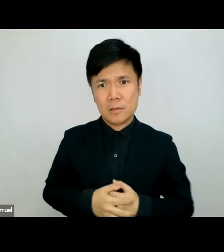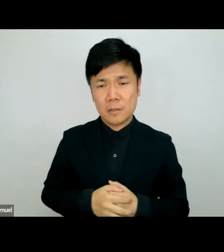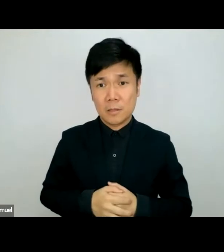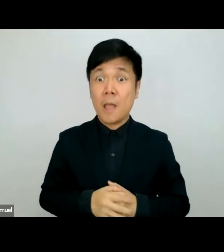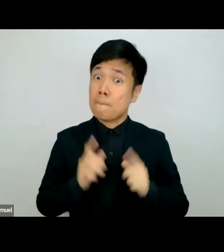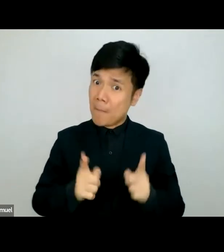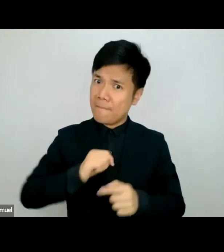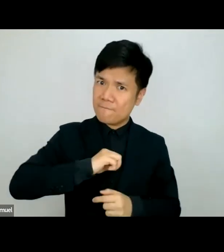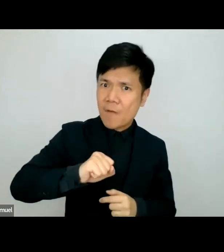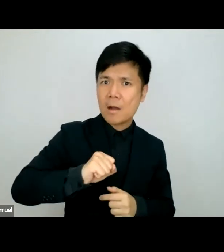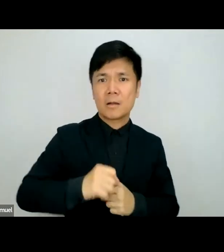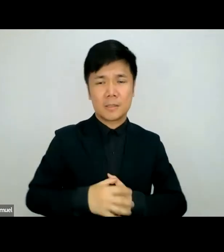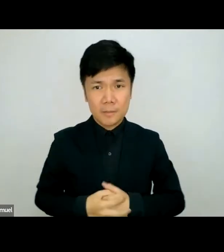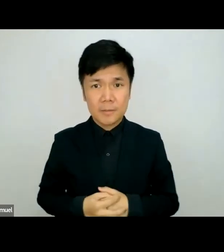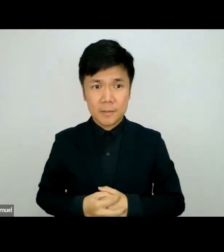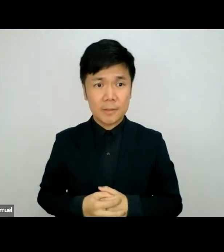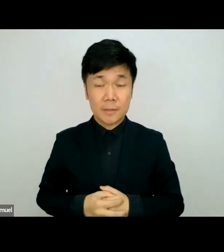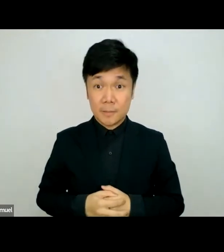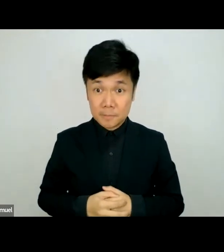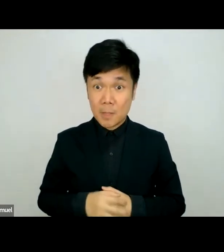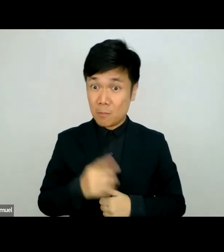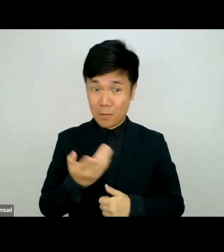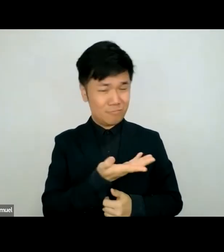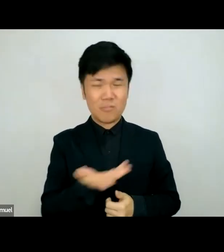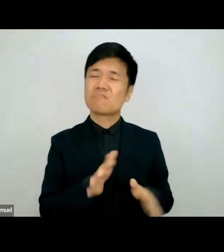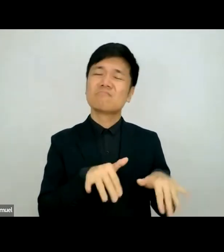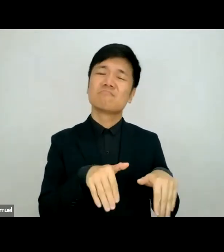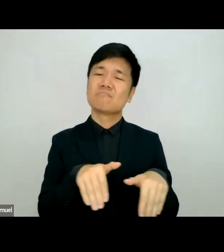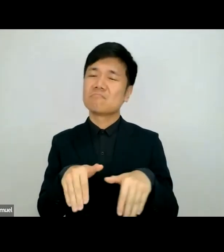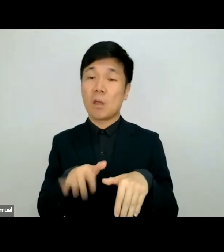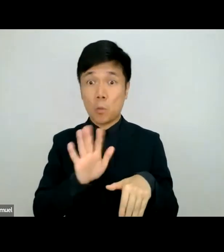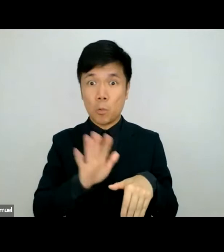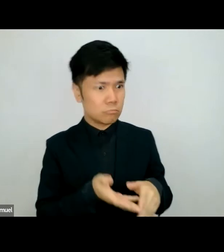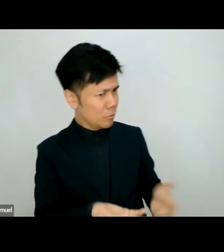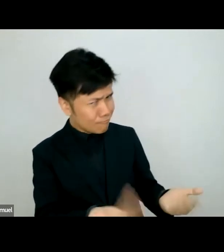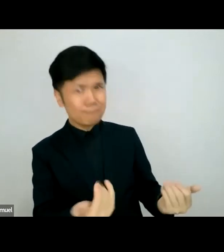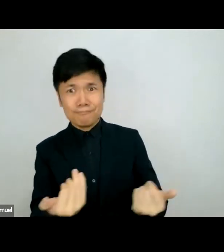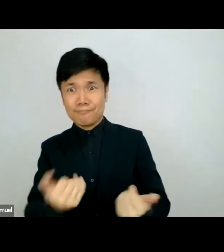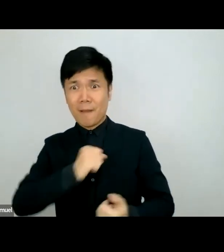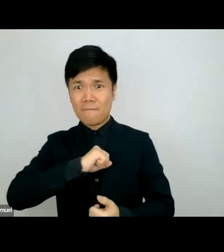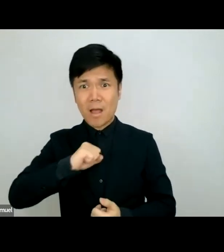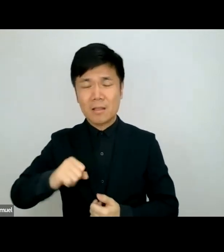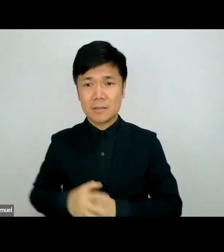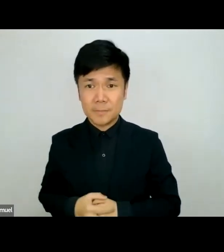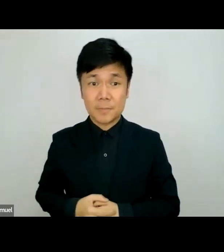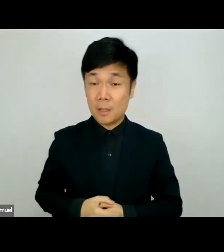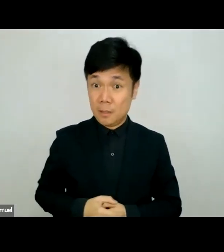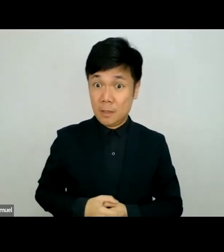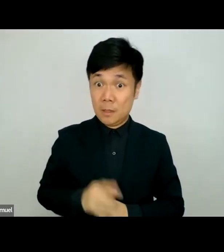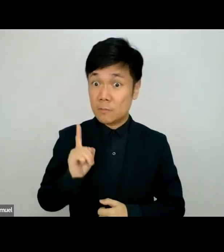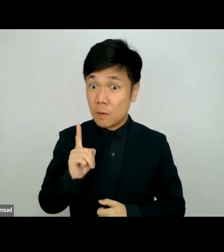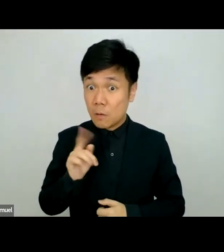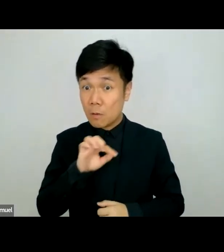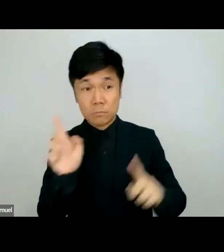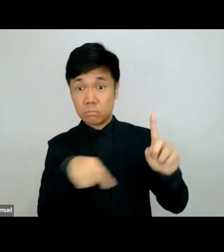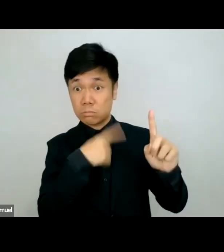sur l'action sur le climat, parce que c'est critique. La question de leadership est très importante. C'est la